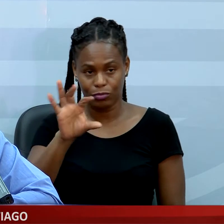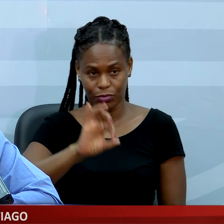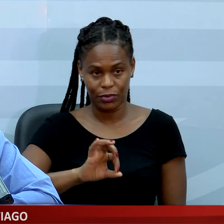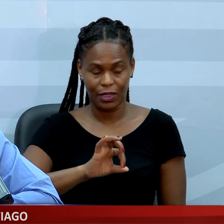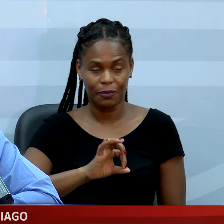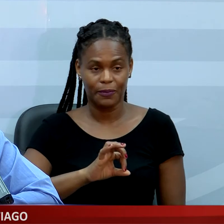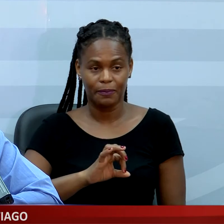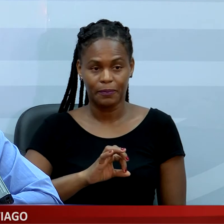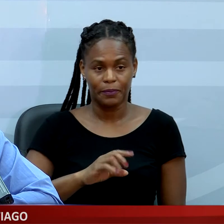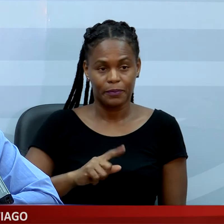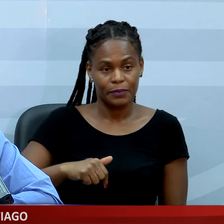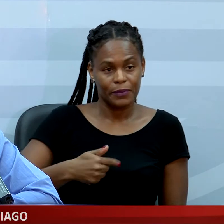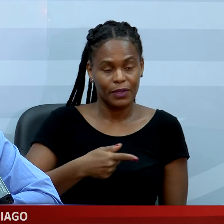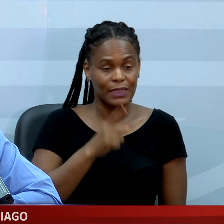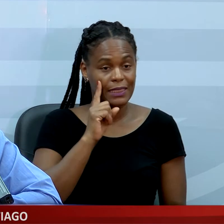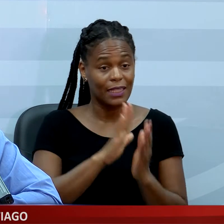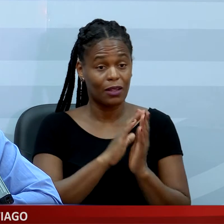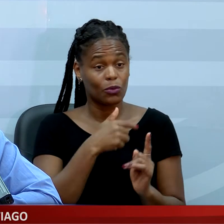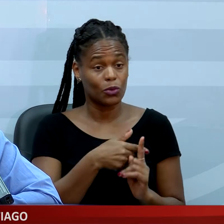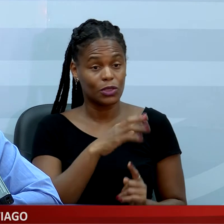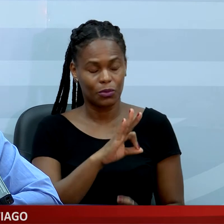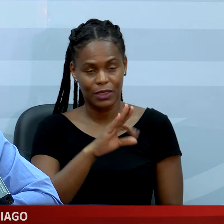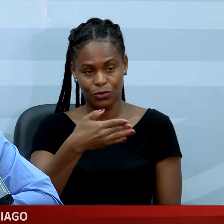54,4%. Em Santa Cruz temos